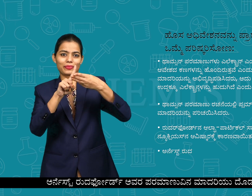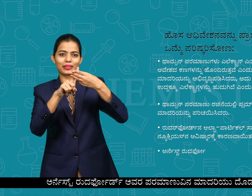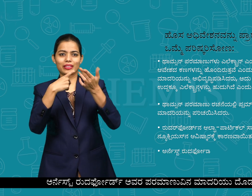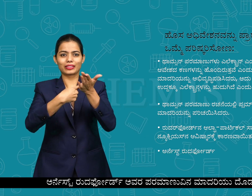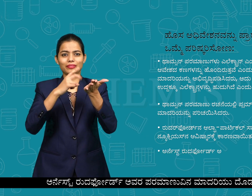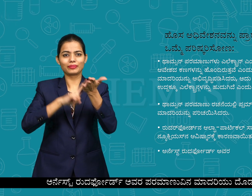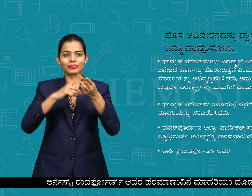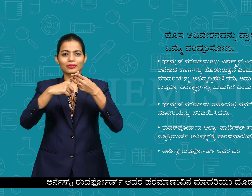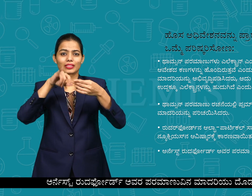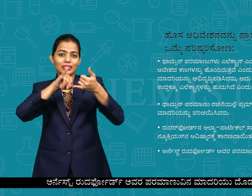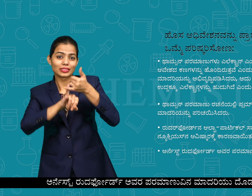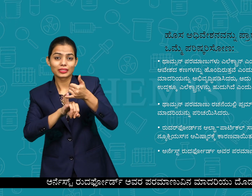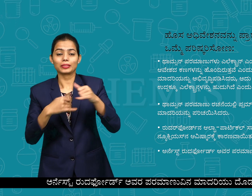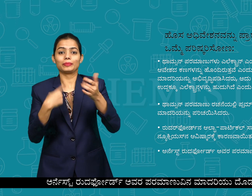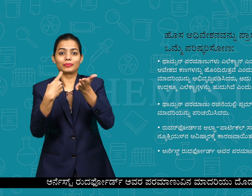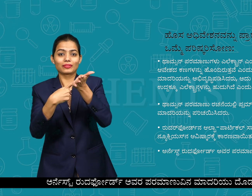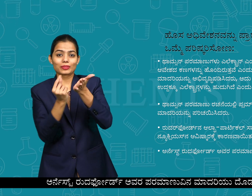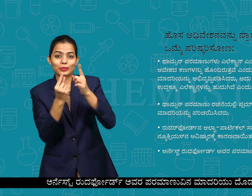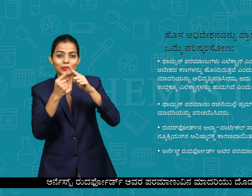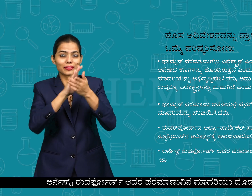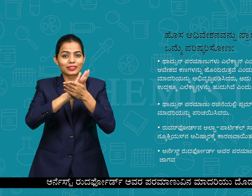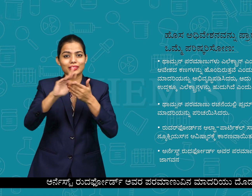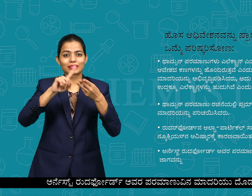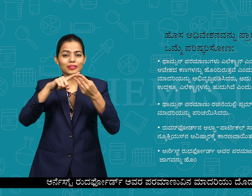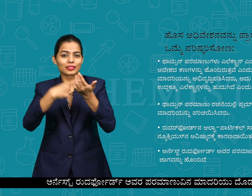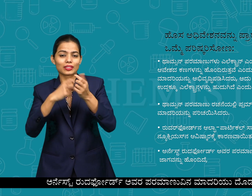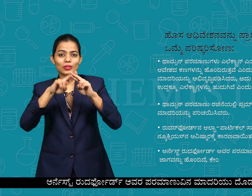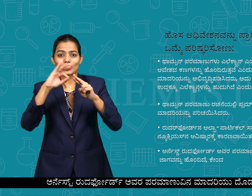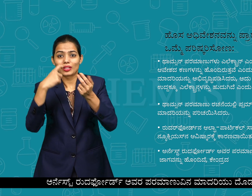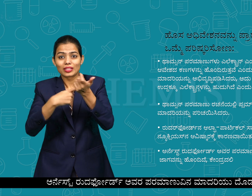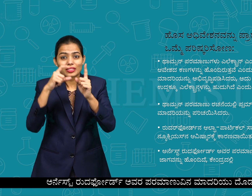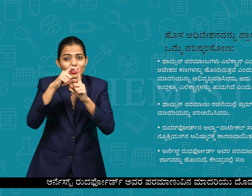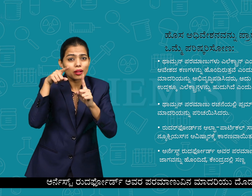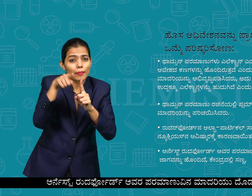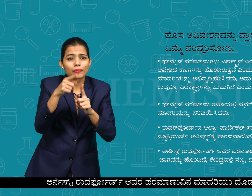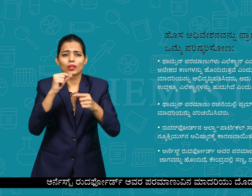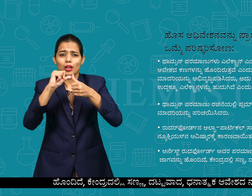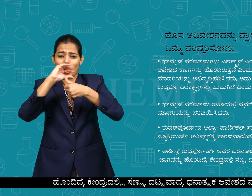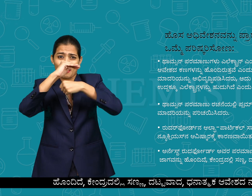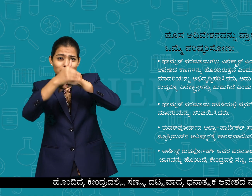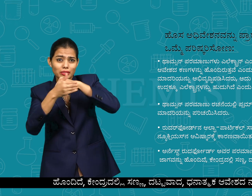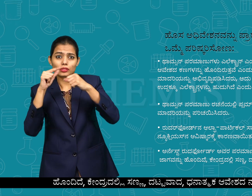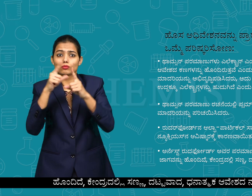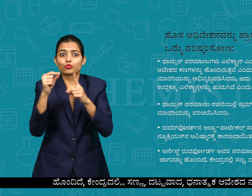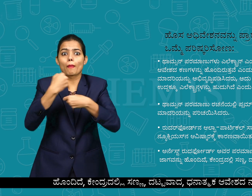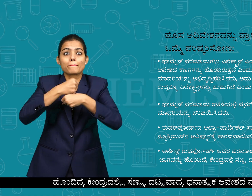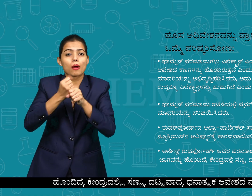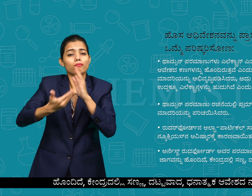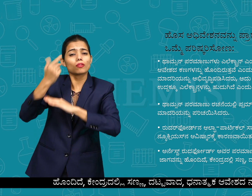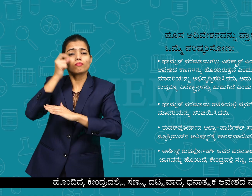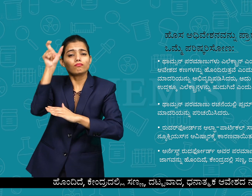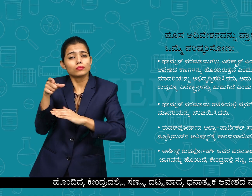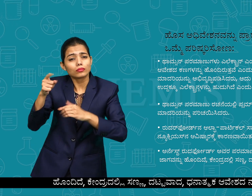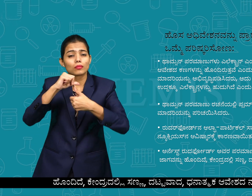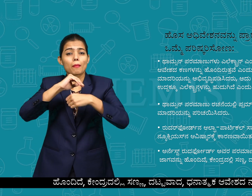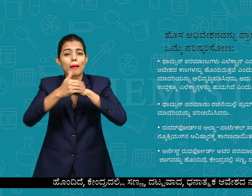ಅರ್ನೆಸ್ಟ್ ರುದರ್ಫೋರ್ಡ್ ಅವರ ಪರಮಾಣುವಿನ ಮಾದರಿಯು ದೊಡ್ಡ ಖಾಲಿ ಜಾಗವನ್ನು ಹೊಂದಿದೆ. ಕೇಂದ್ರದಲ್ಲಿ